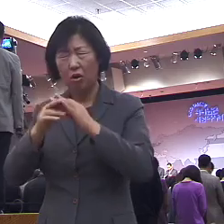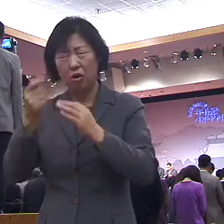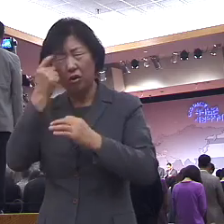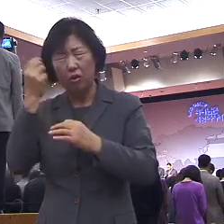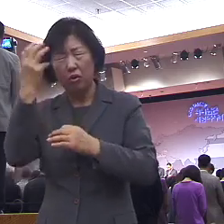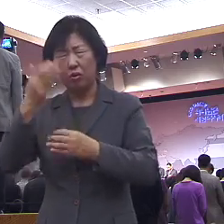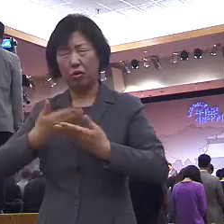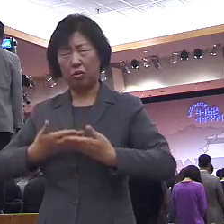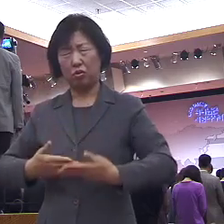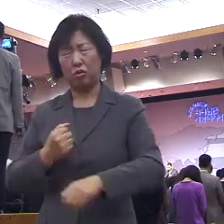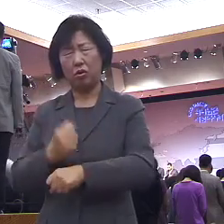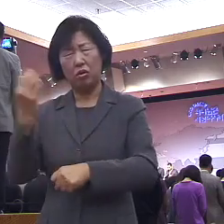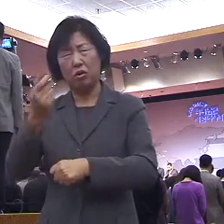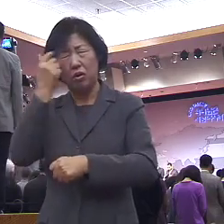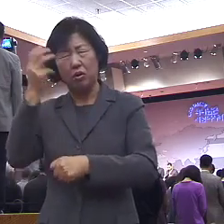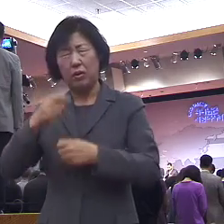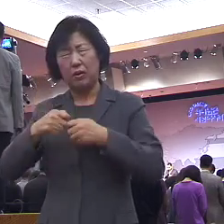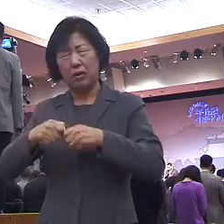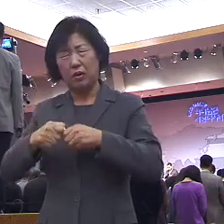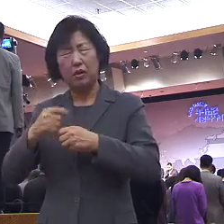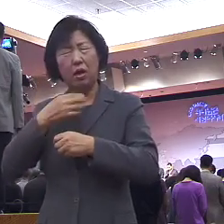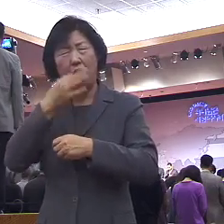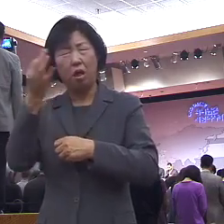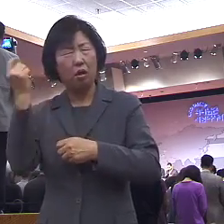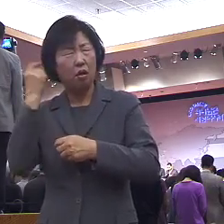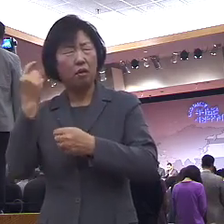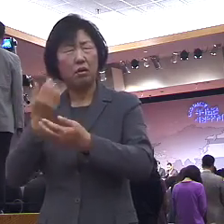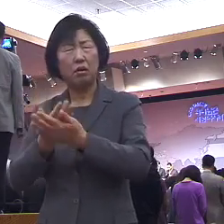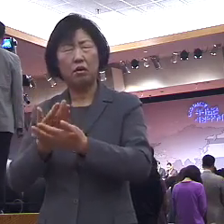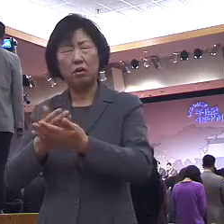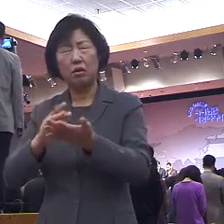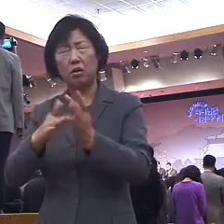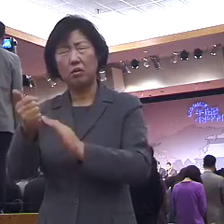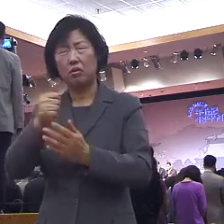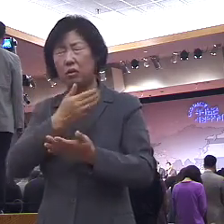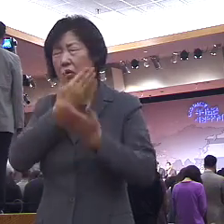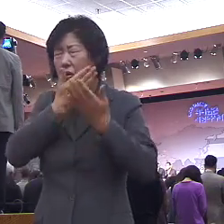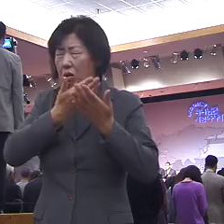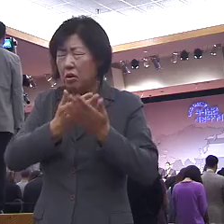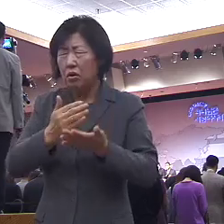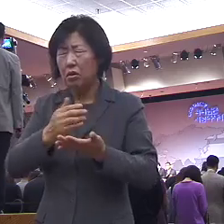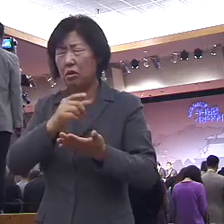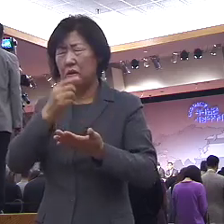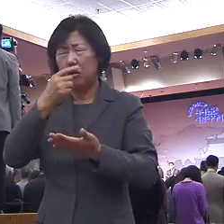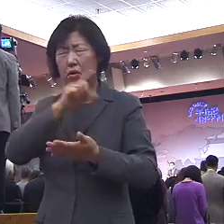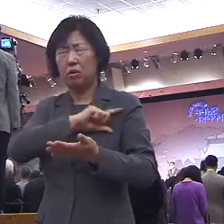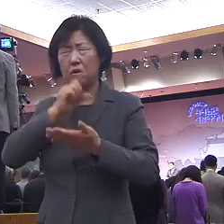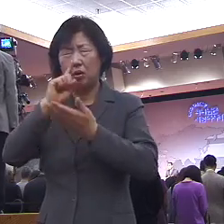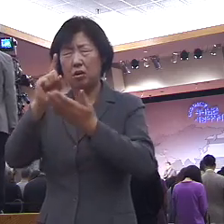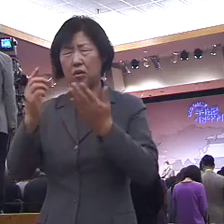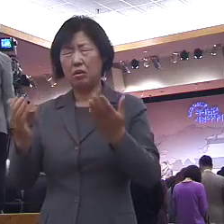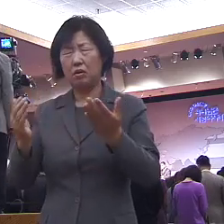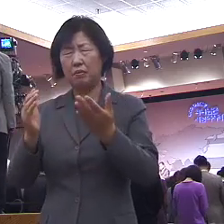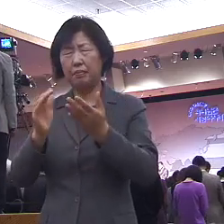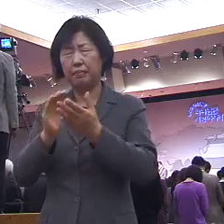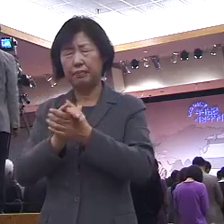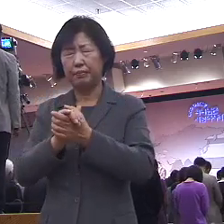하시고 성령의 세미한 음성을 듣게 하소서. 아멘. 예수님이 존귀하신 이름으로 기도드립니다.